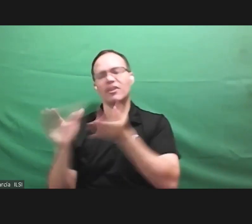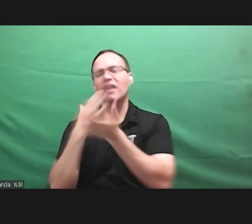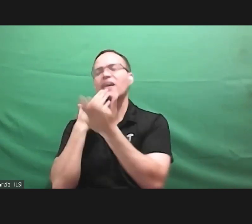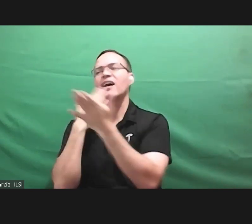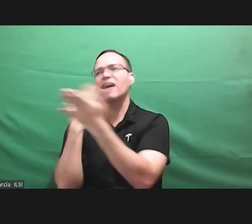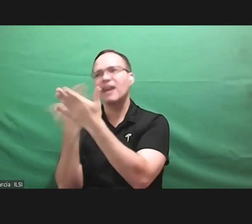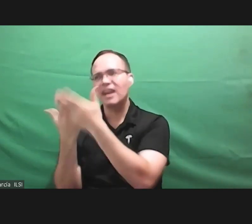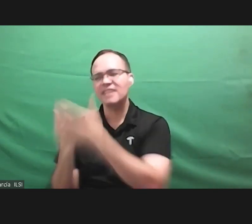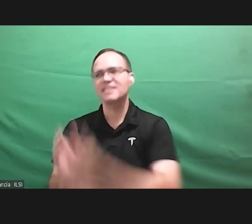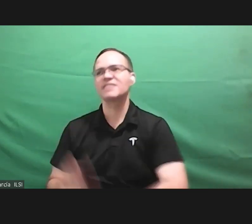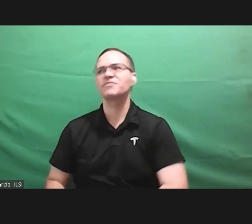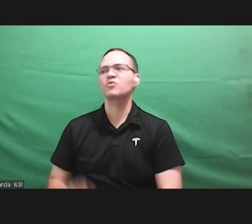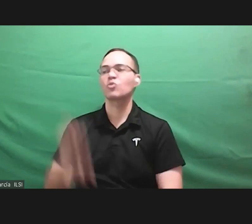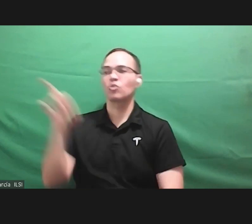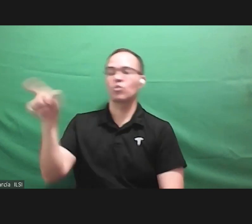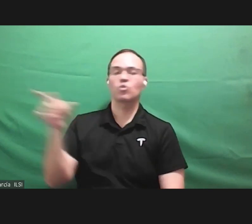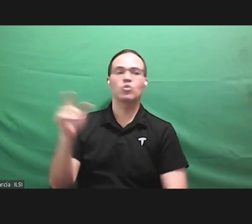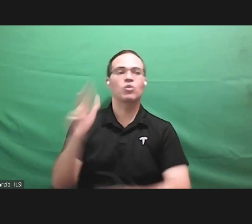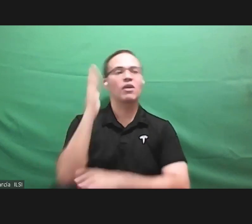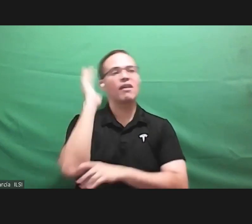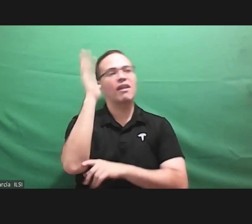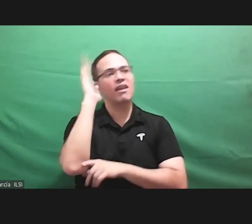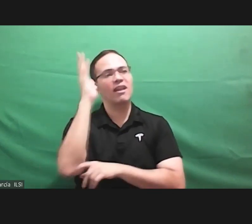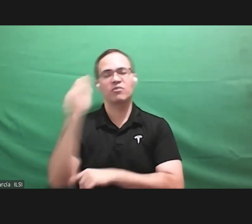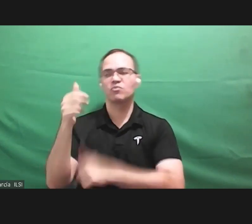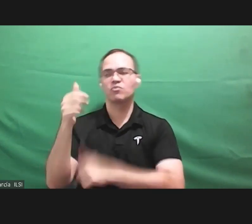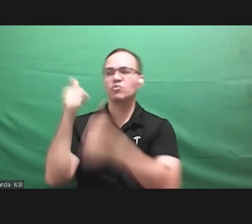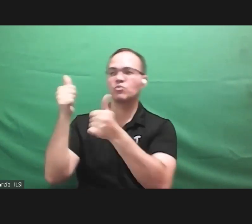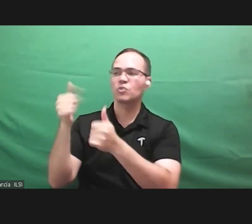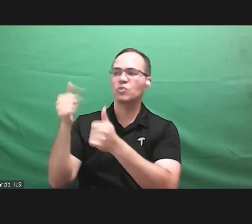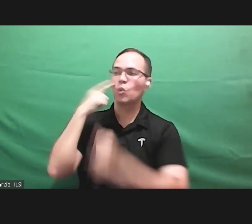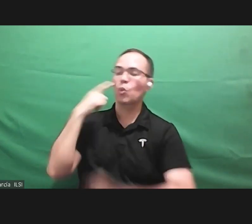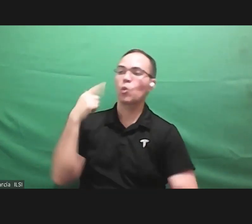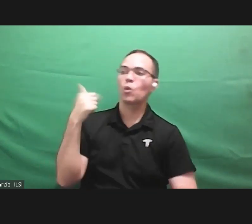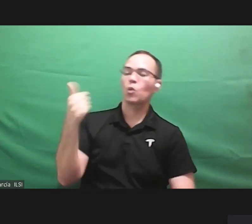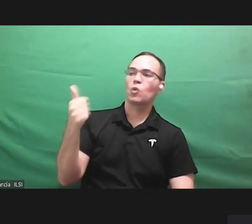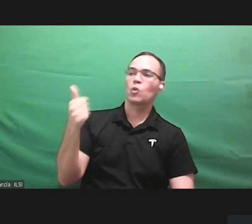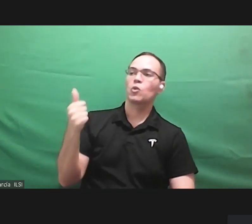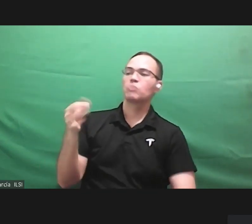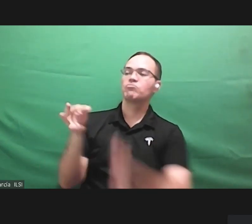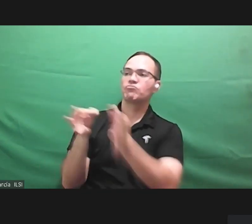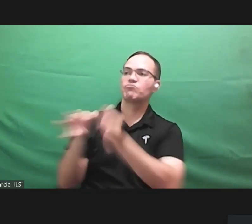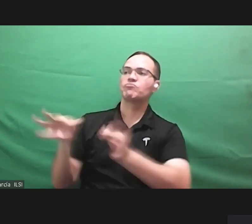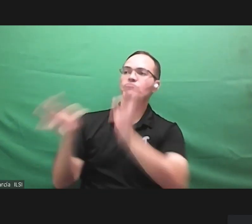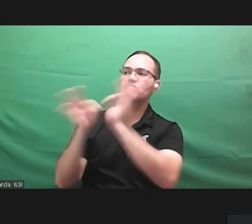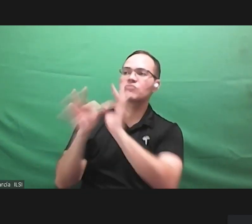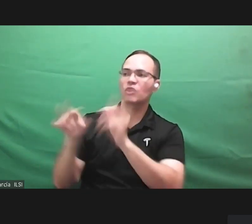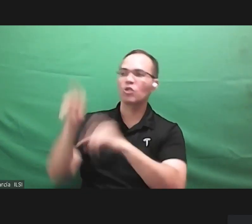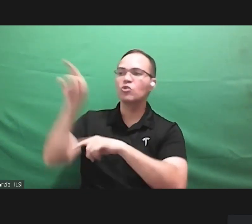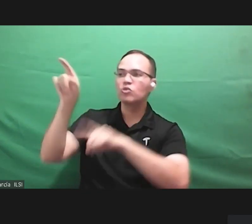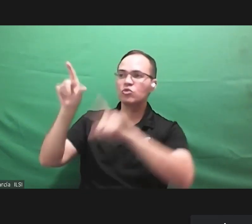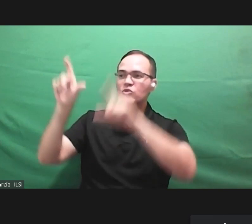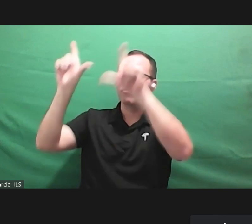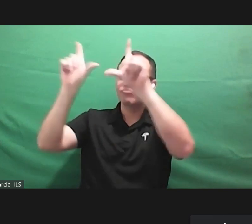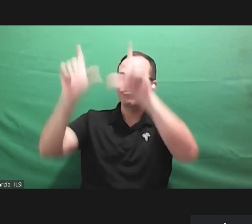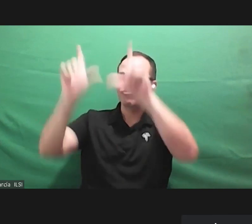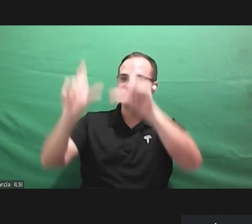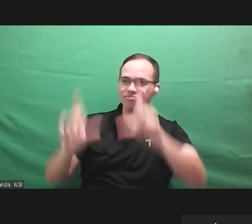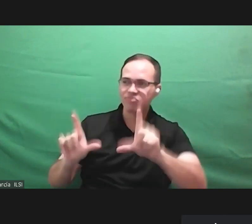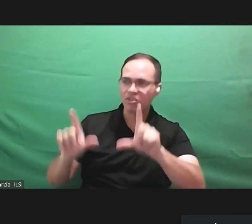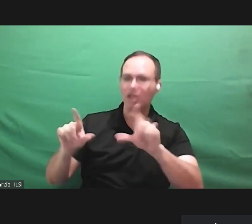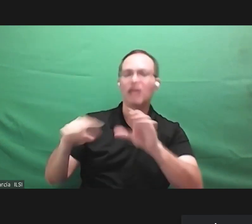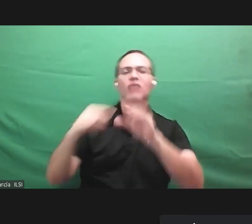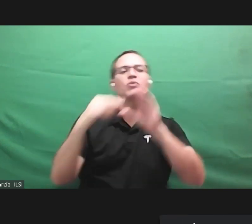tu disertación, realmente es muy productiva y vamos a compartir las diapositivas con las personas que se han inscrito en el